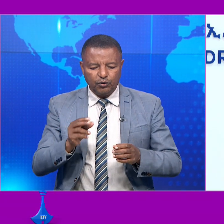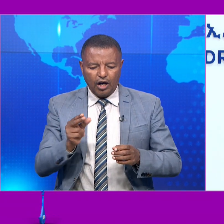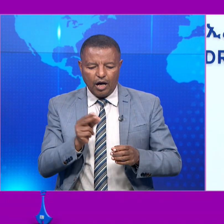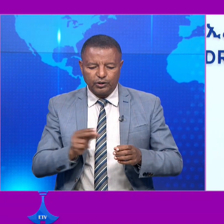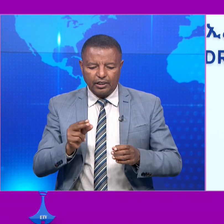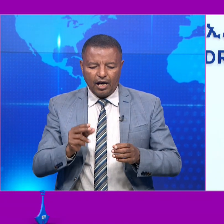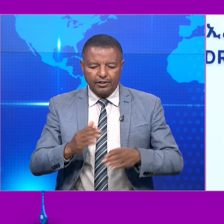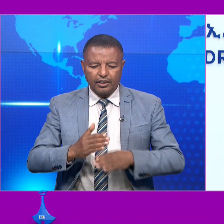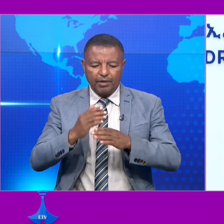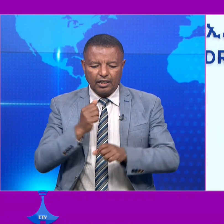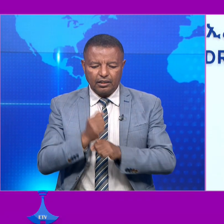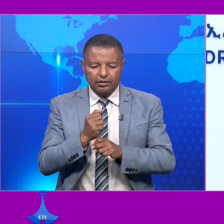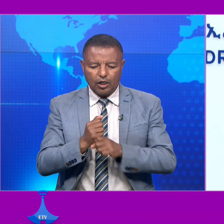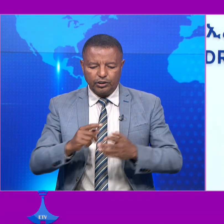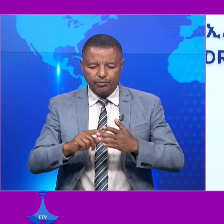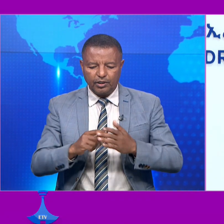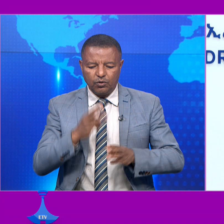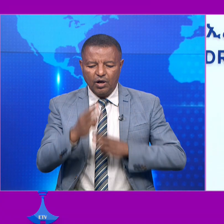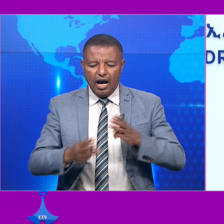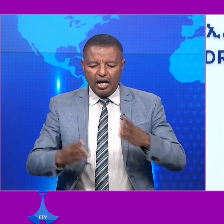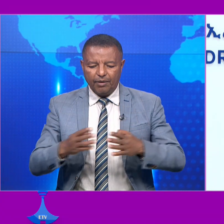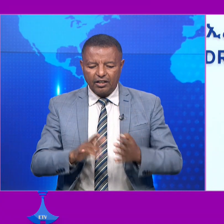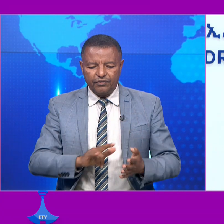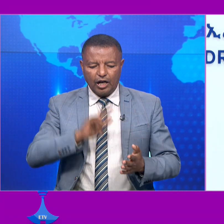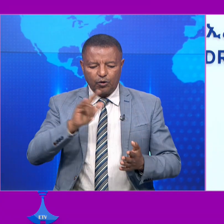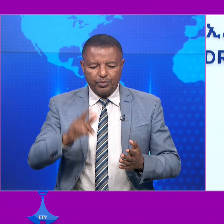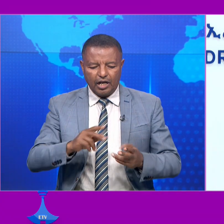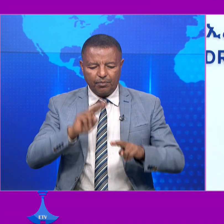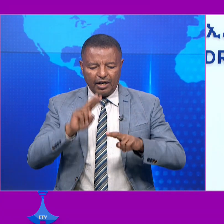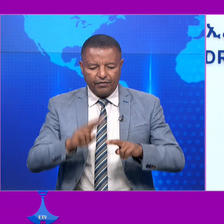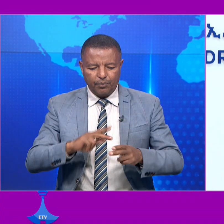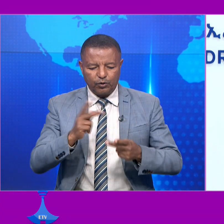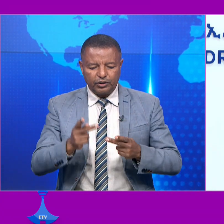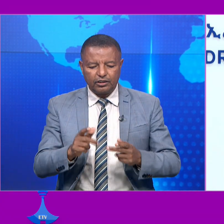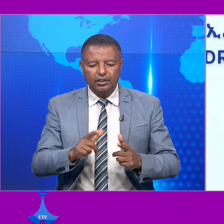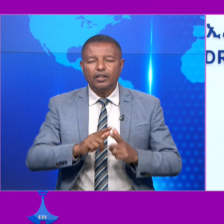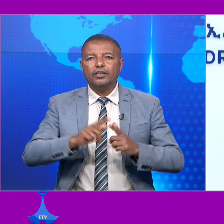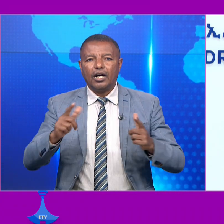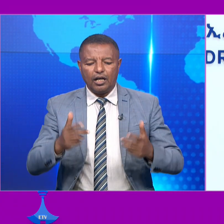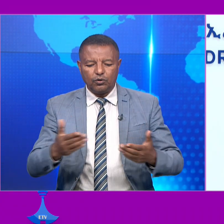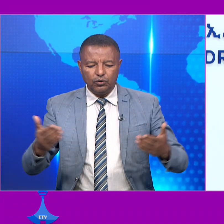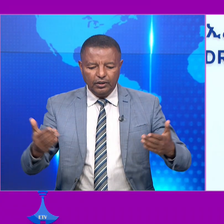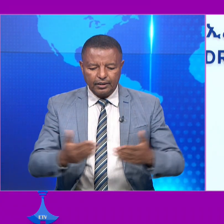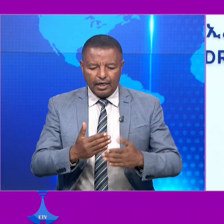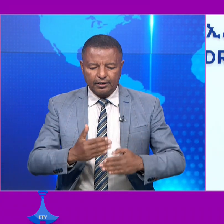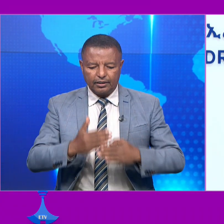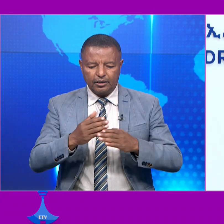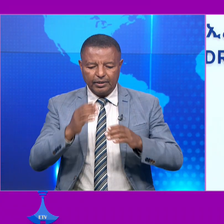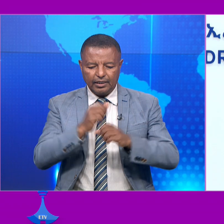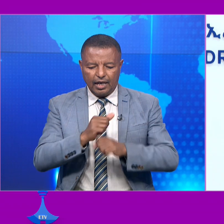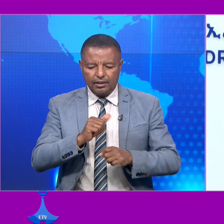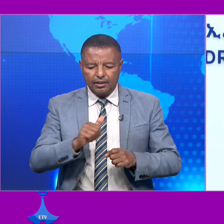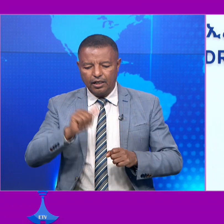በቢሾፍቱ አቡሴራ የግንባታ ስራው የጀመረው ዓለም አቀፍ የአውሮፕላን ማረፊያ ፕሮጀክት፣ የታላቁ ህዳሴ